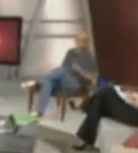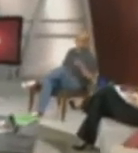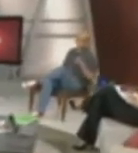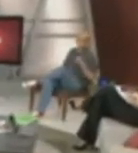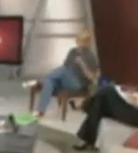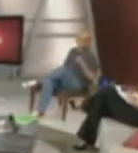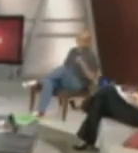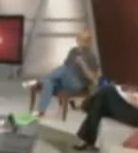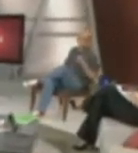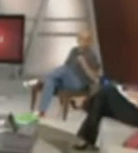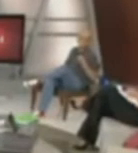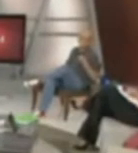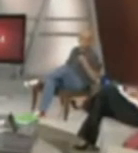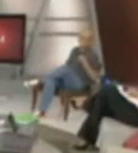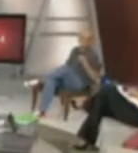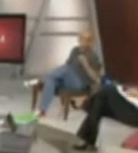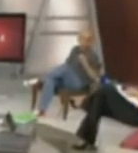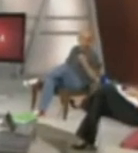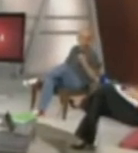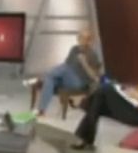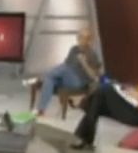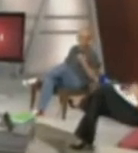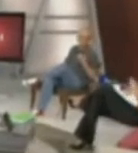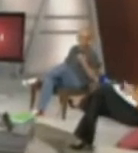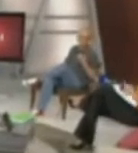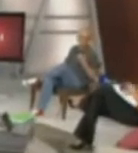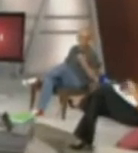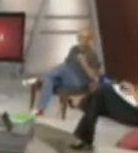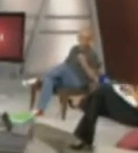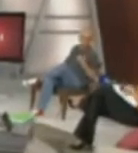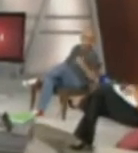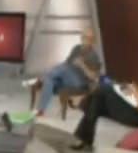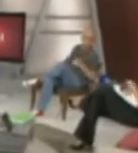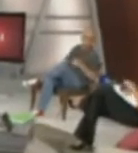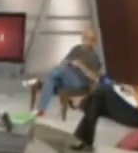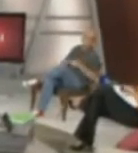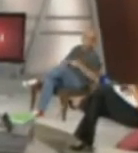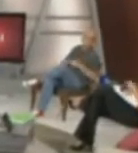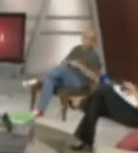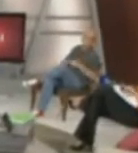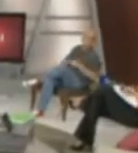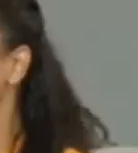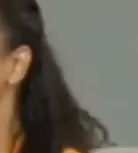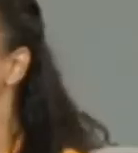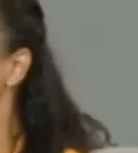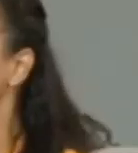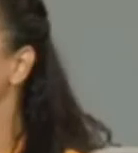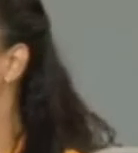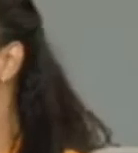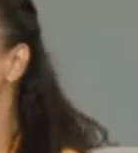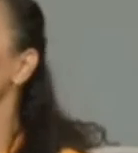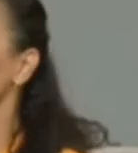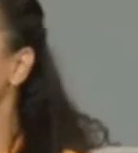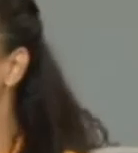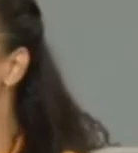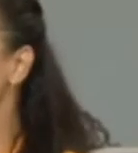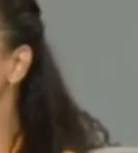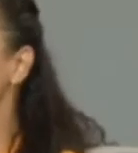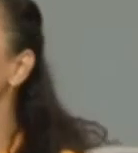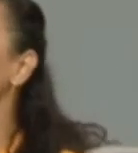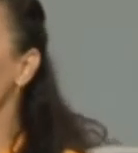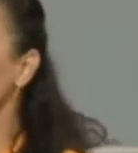uma realidade. E várias áreas produtoras, até inclusive de solos, né, que não tinham qualidade